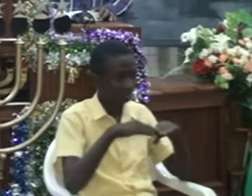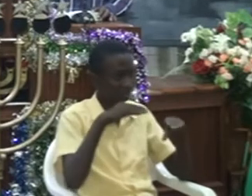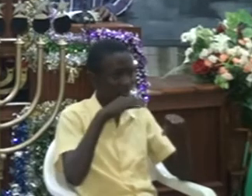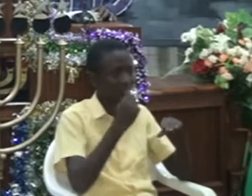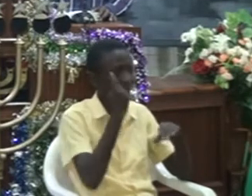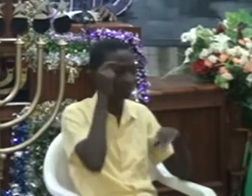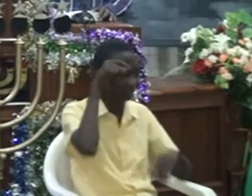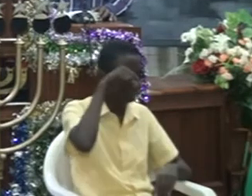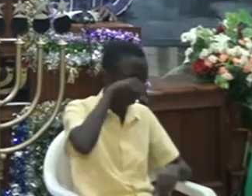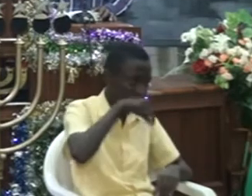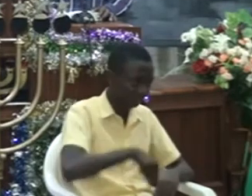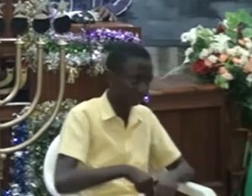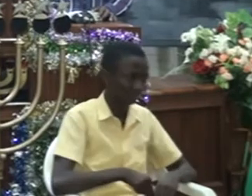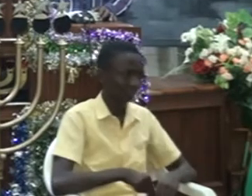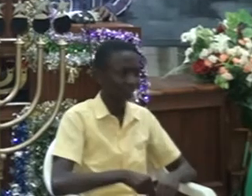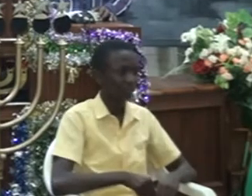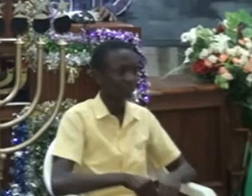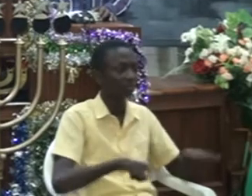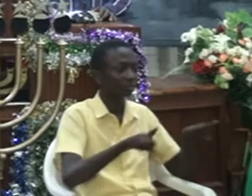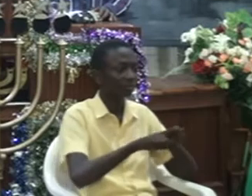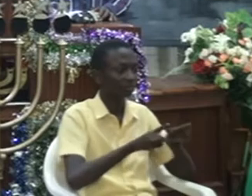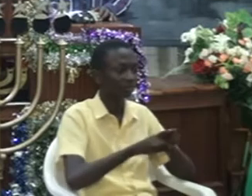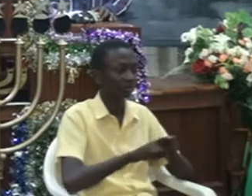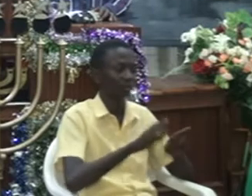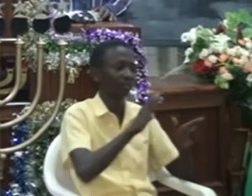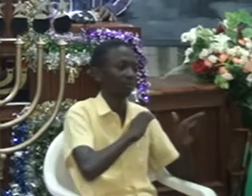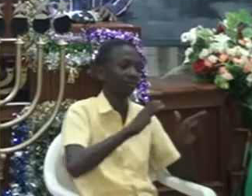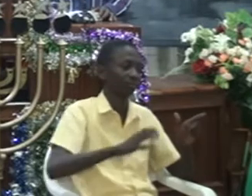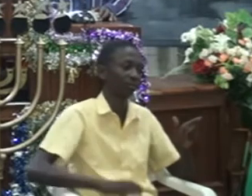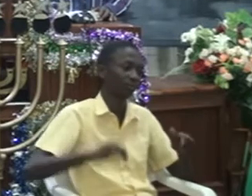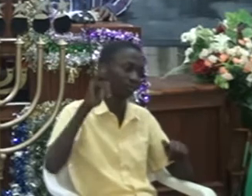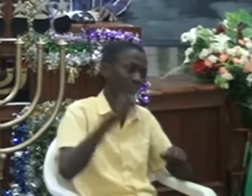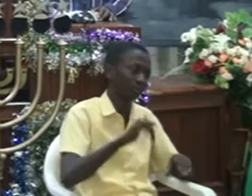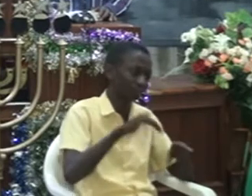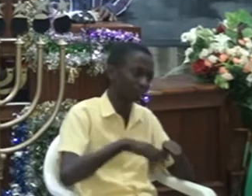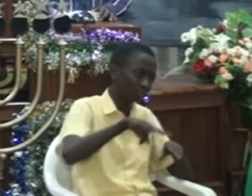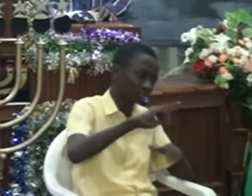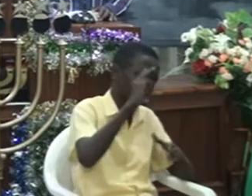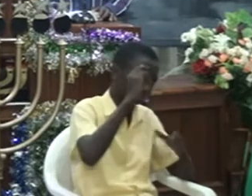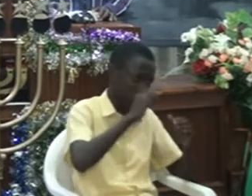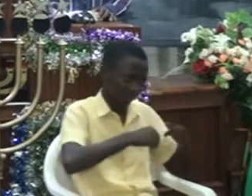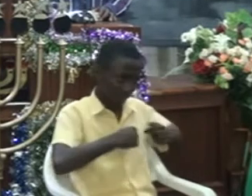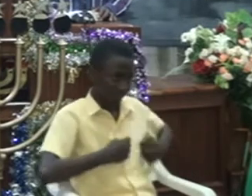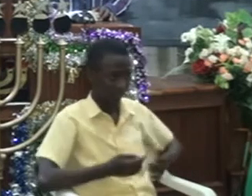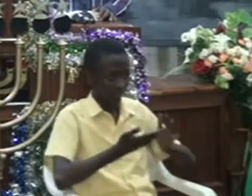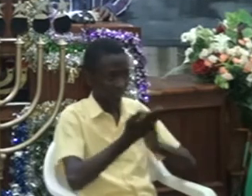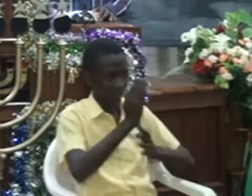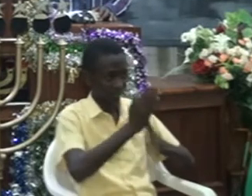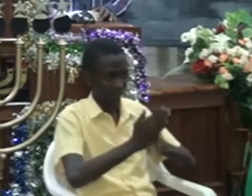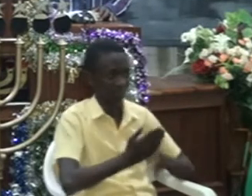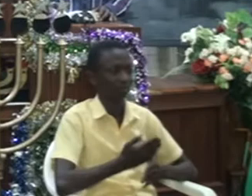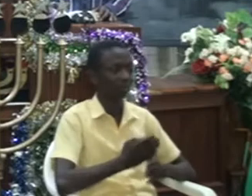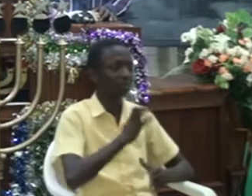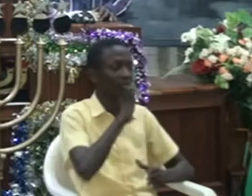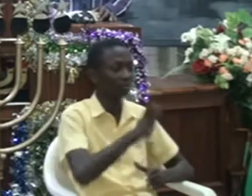sorte que Christ habite dans vos cœurs par la foi, étant enraciné et